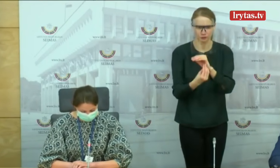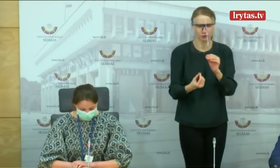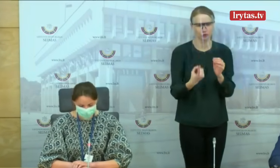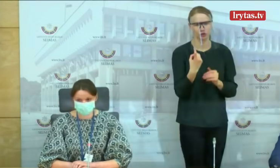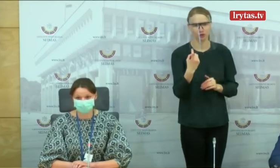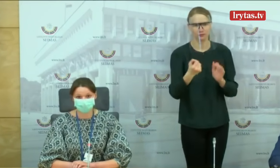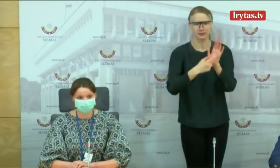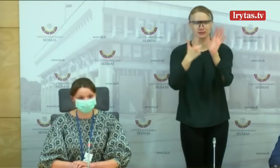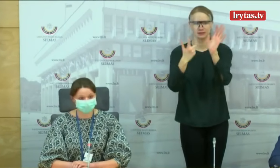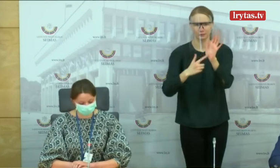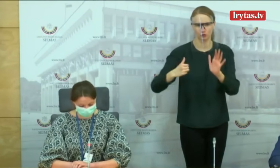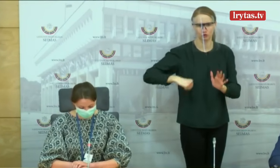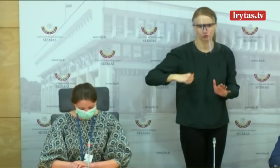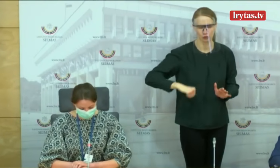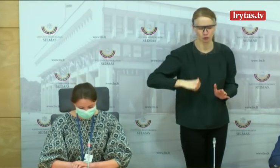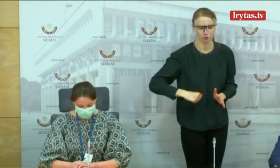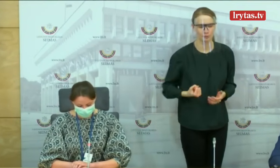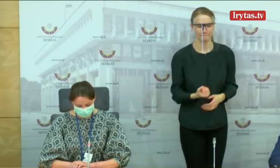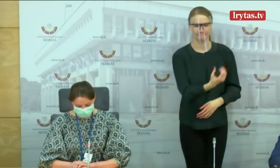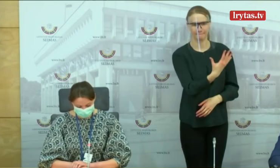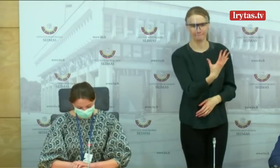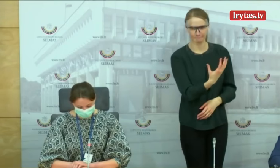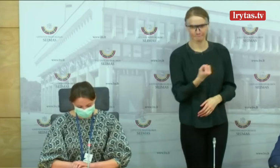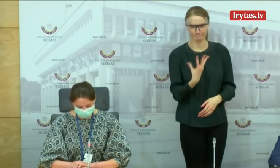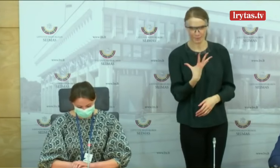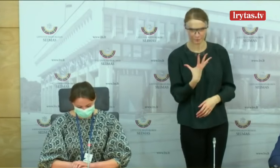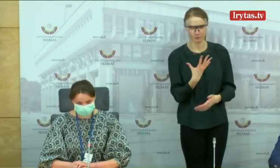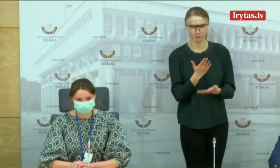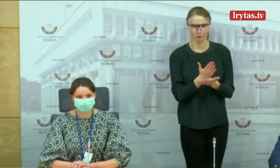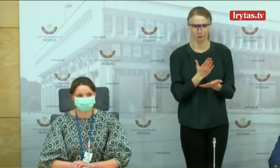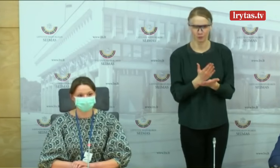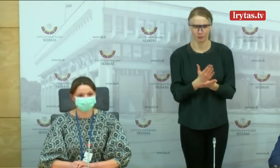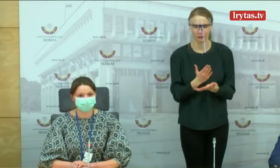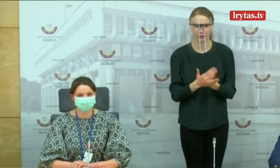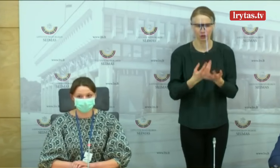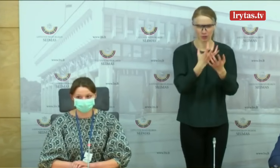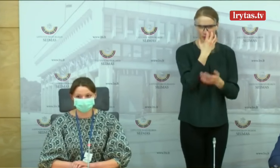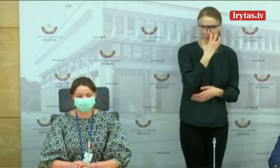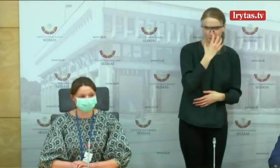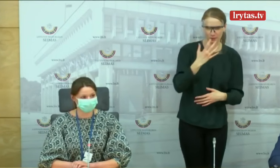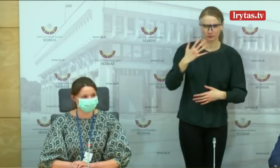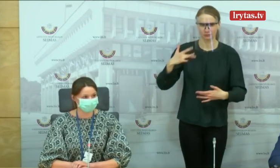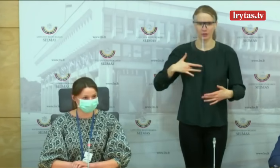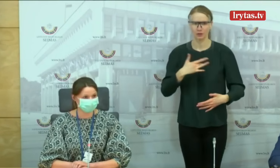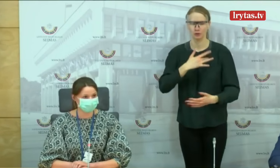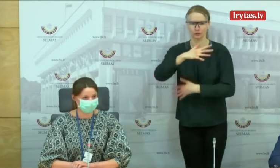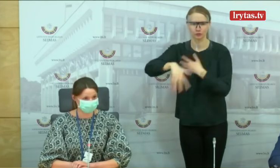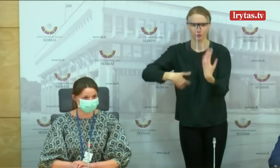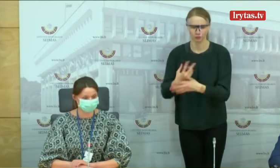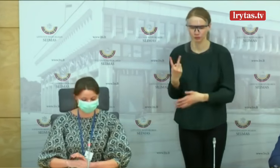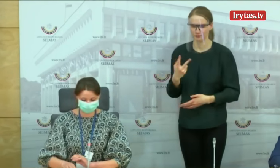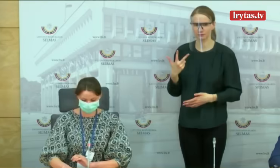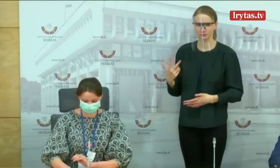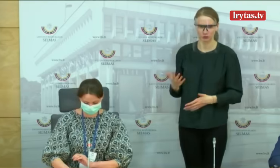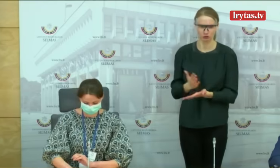asmenų, reanimacijoje 15, ventiliuojami 9, su deguonės kaukėmis 23